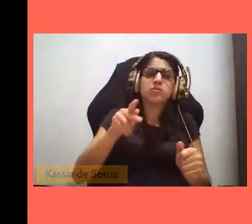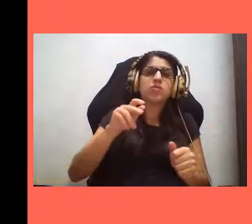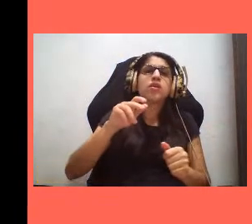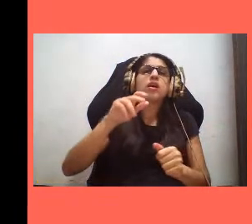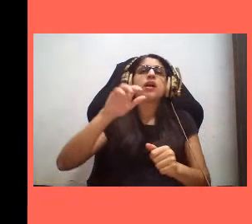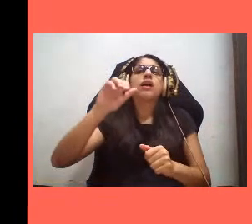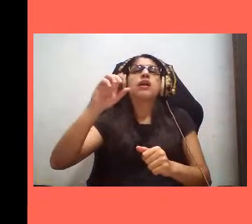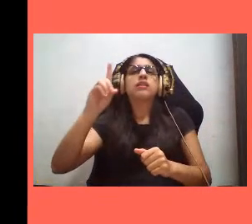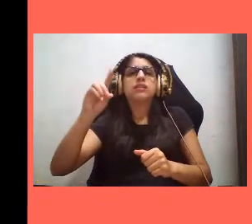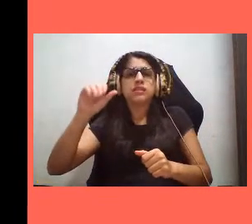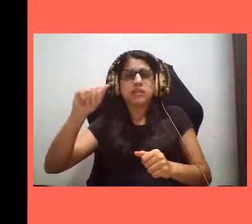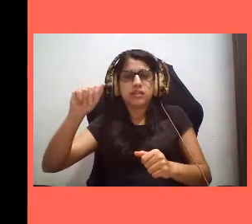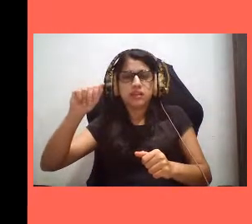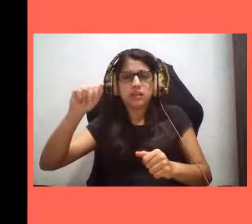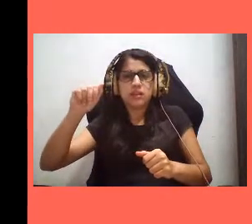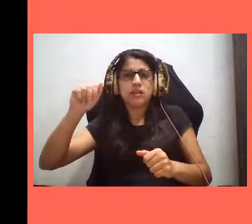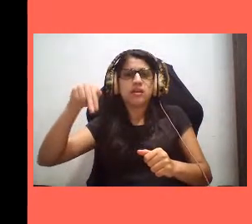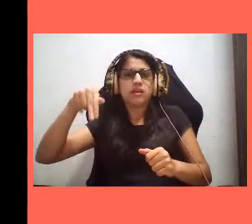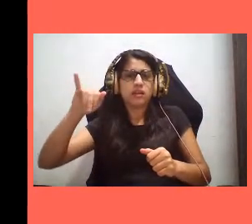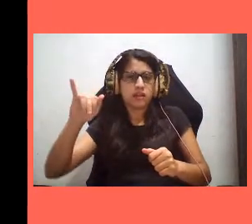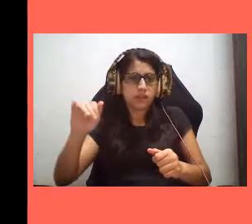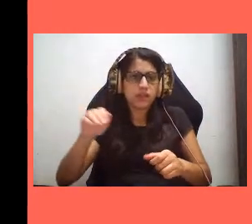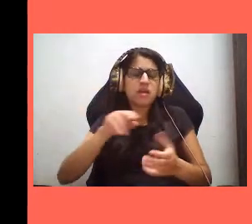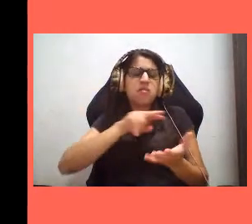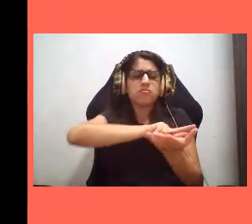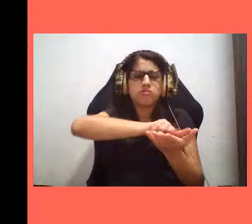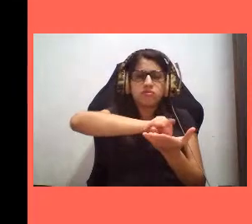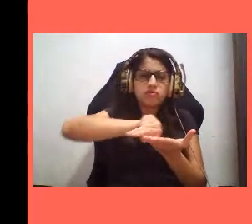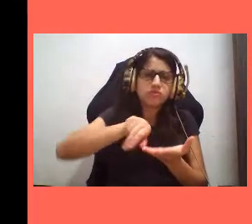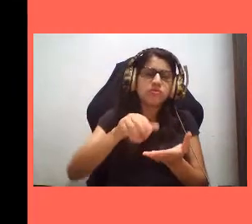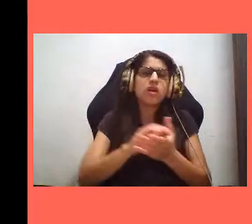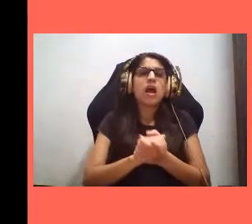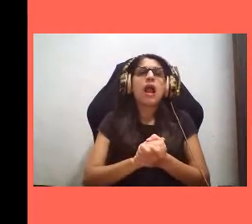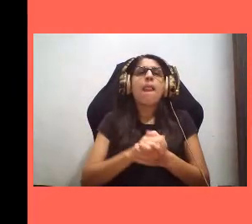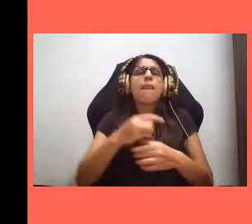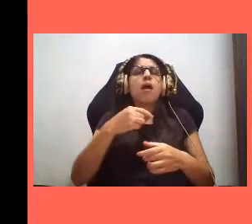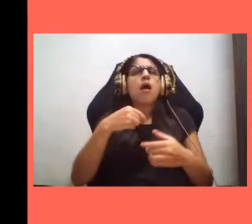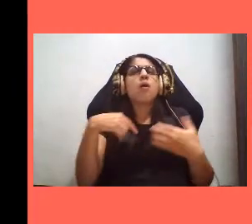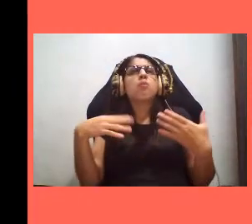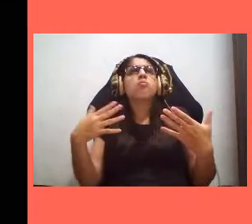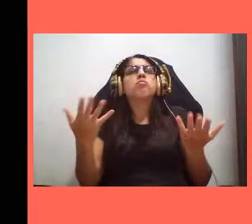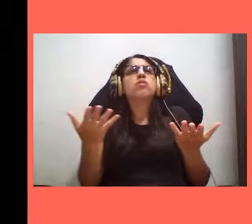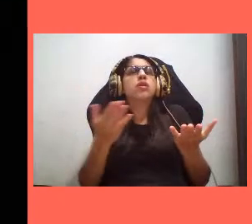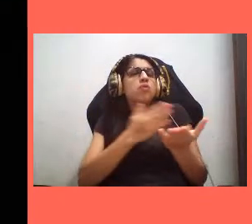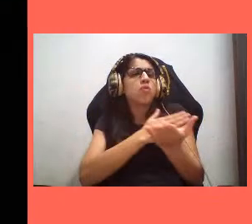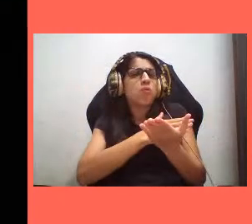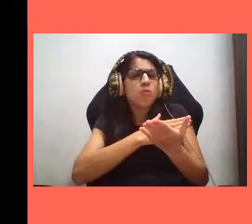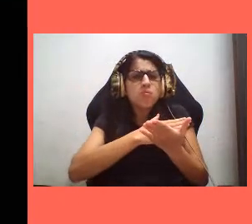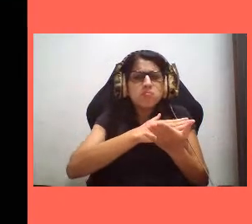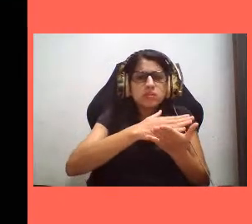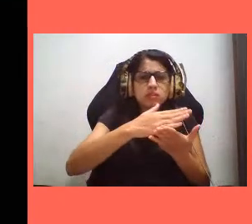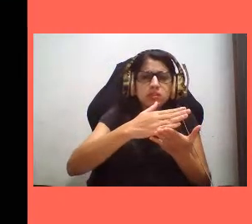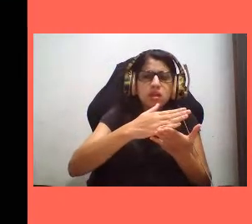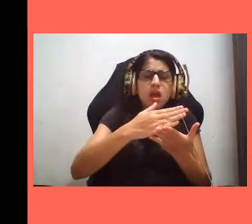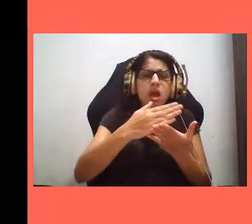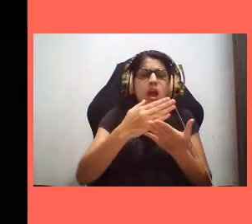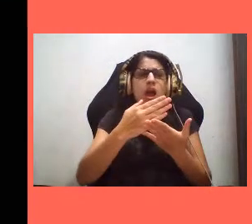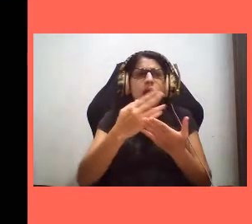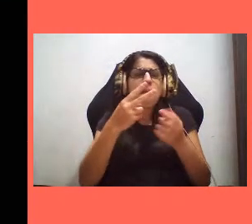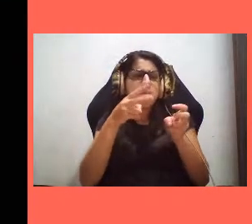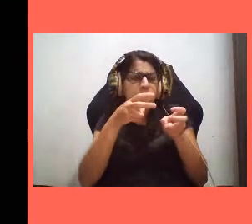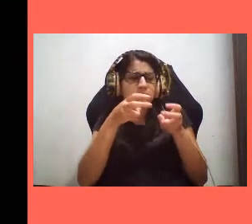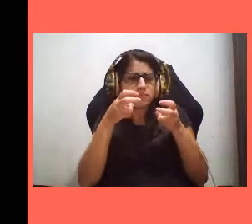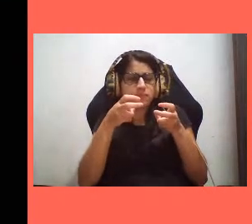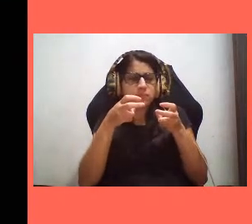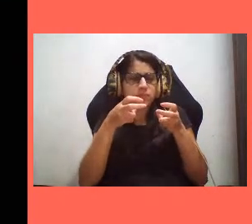demais também. Então, quando eu comecei a ver, assim, porque eu já